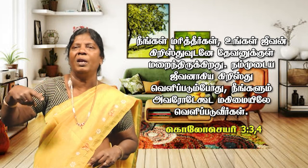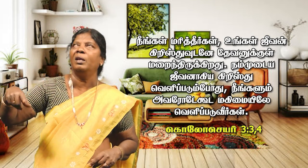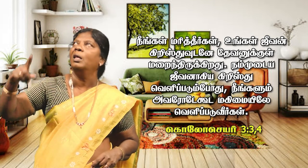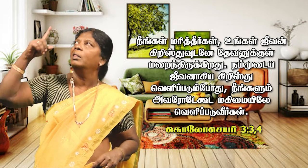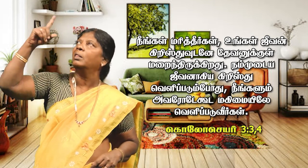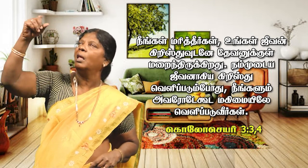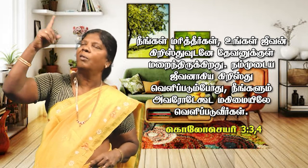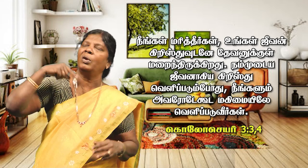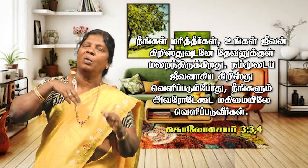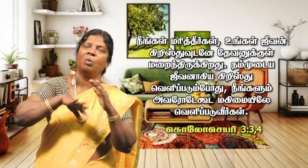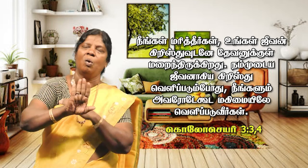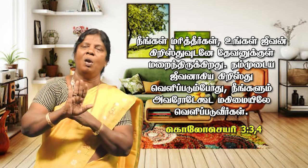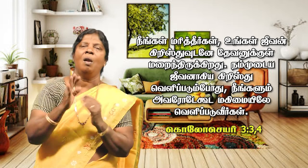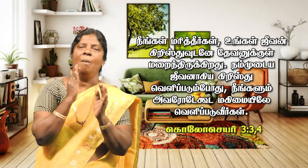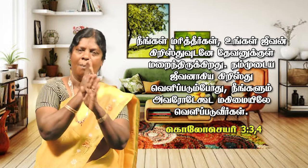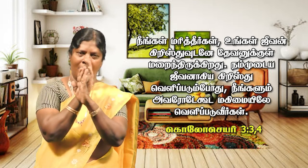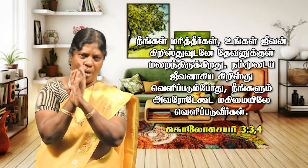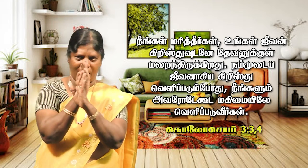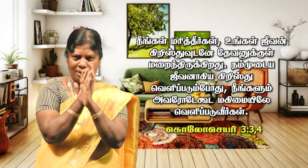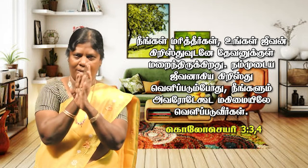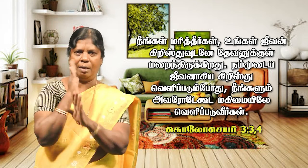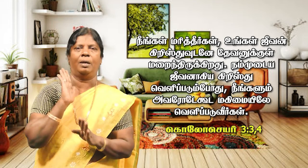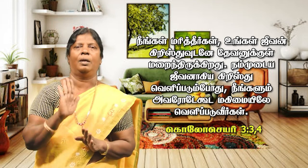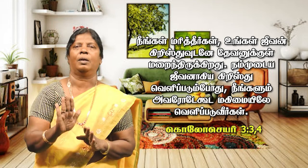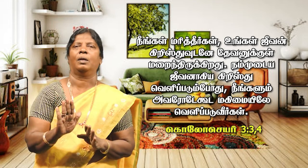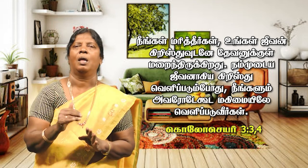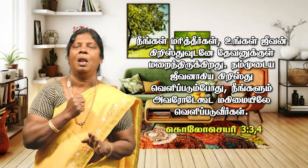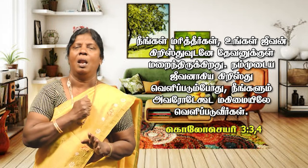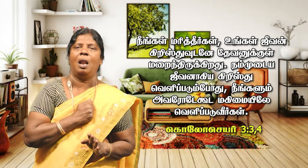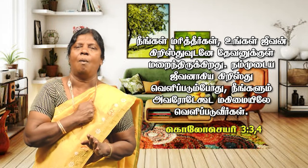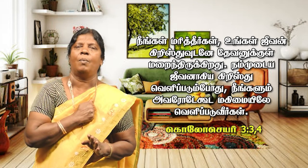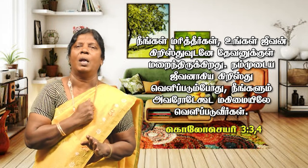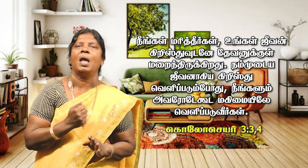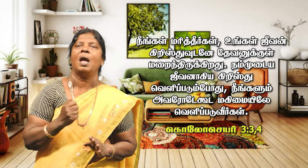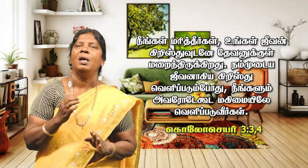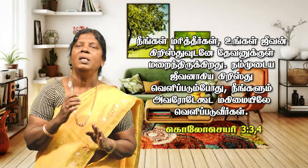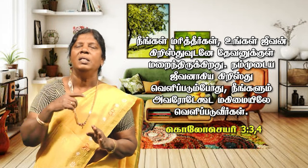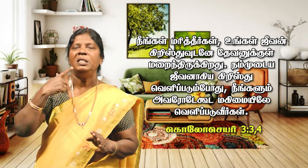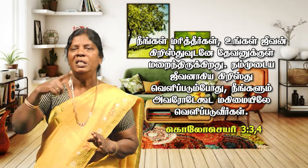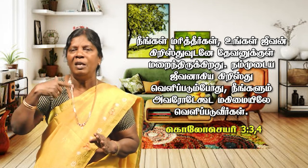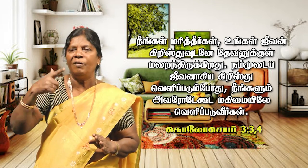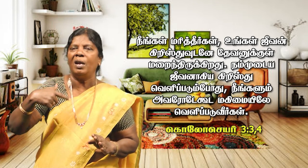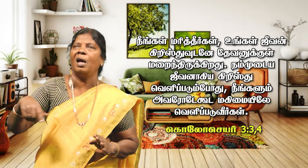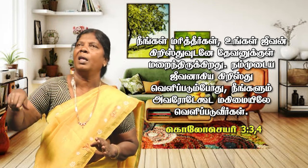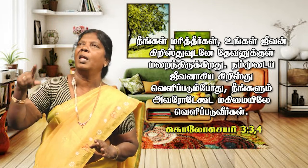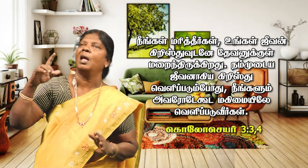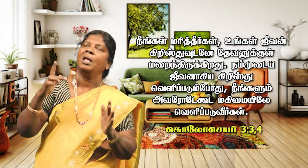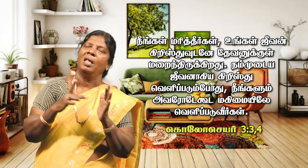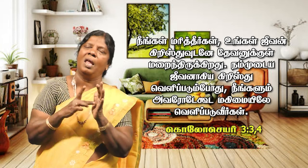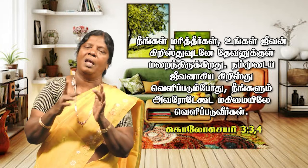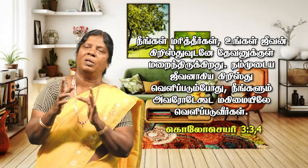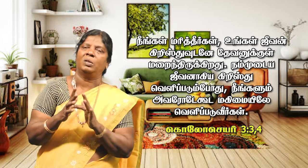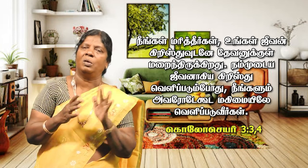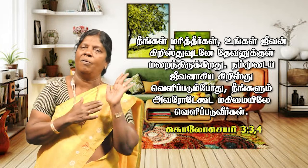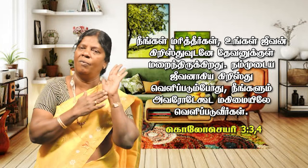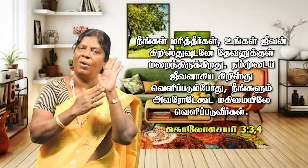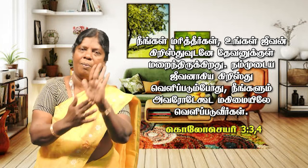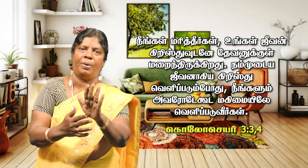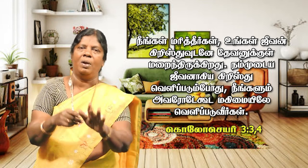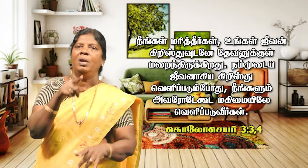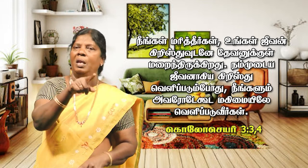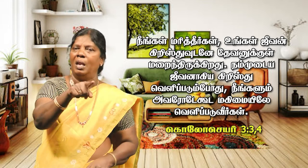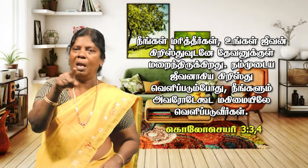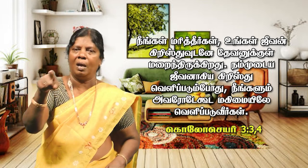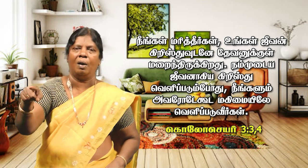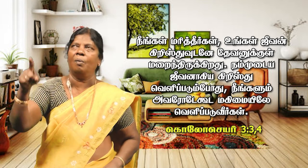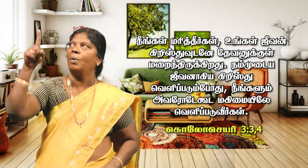கிறிஸ்துவுடனே தேவனுக்குள் மறைந்திருக்கிறது. நம்முடைய ஜீவனாகிய கிறிஸ்து வெளிப்படும் போது